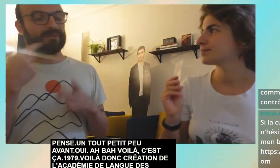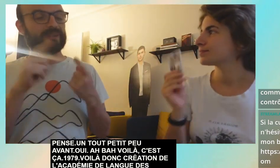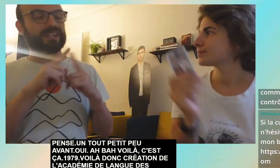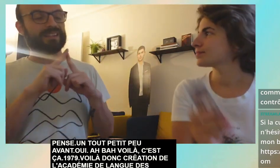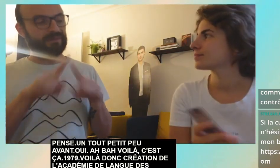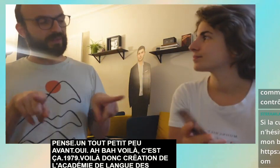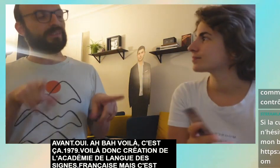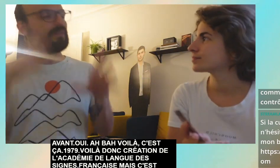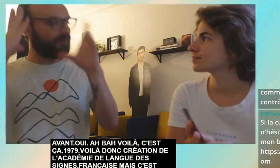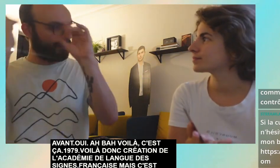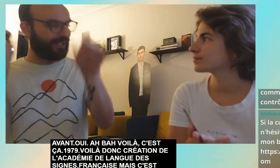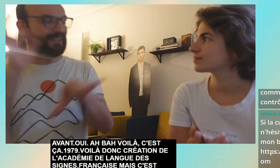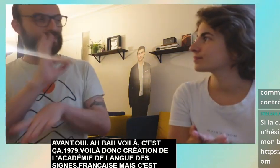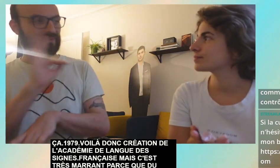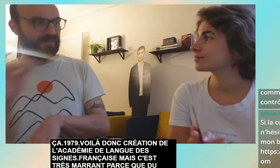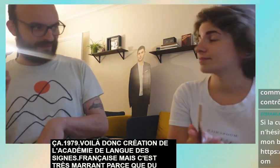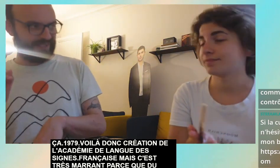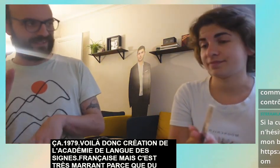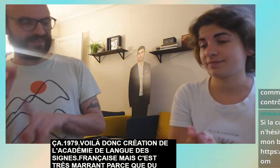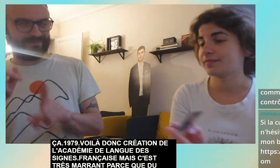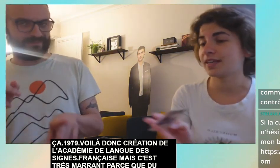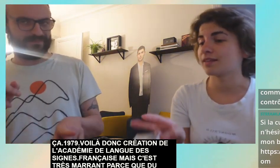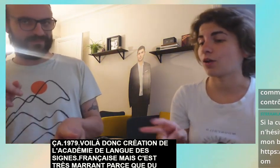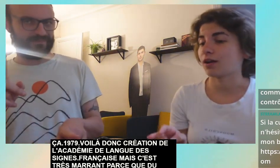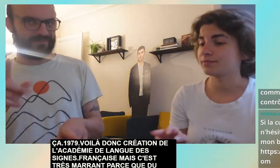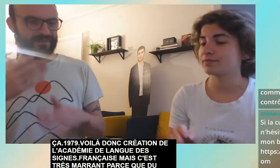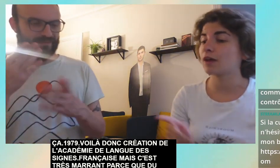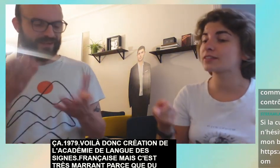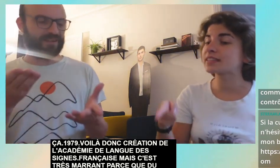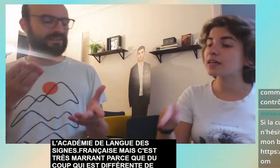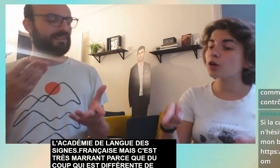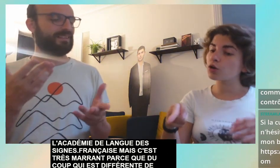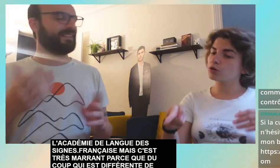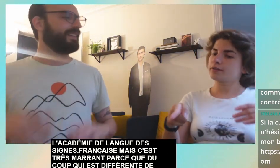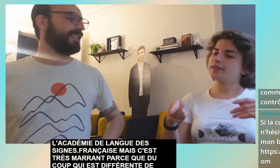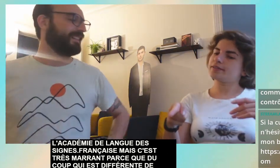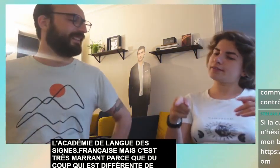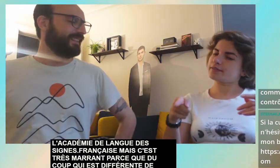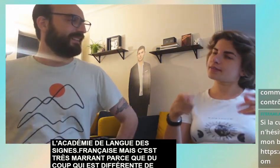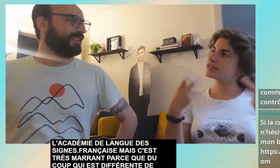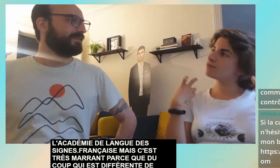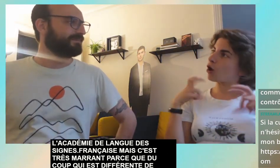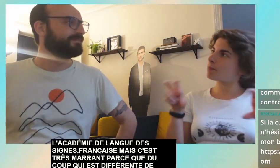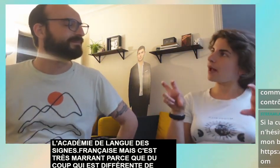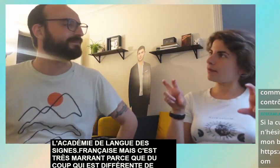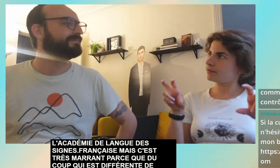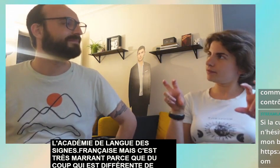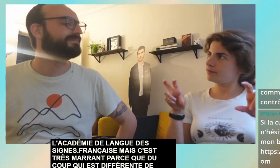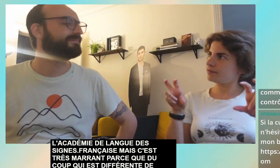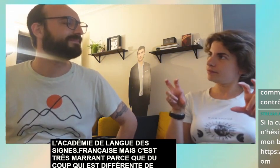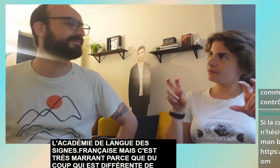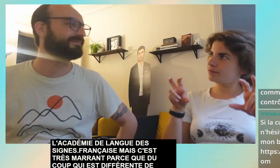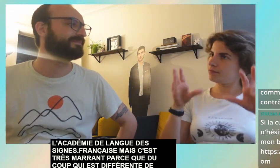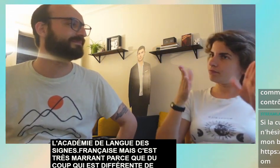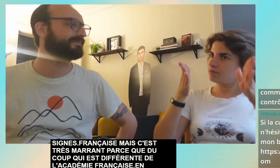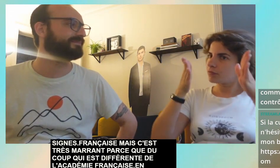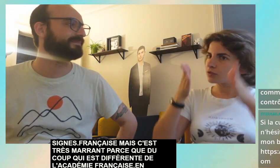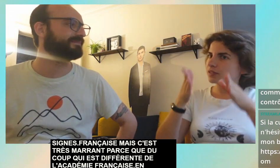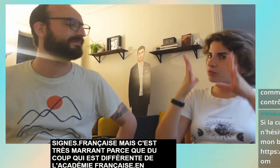qui est différente de l'Académie française. Rien à voir. En fait, Voilà. c'est eux qui veulent pas que ça